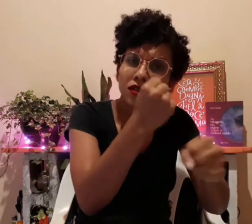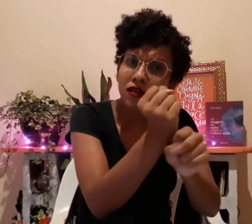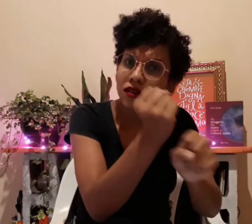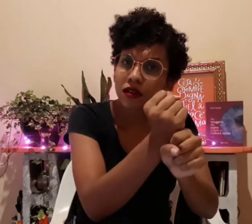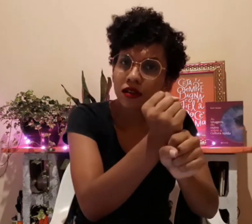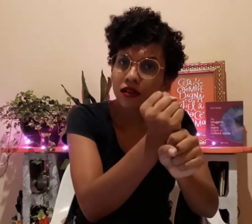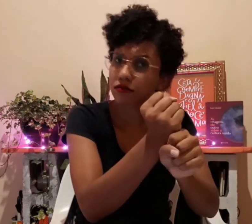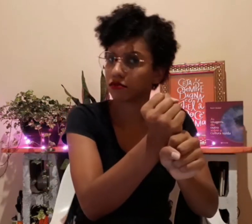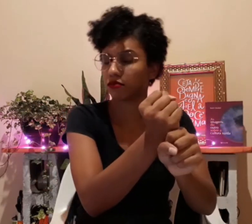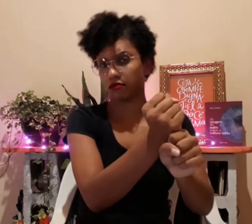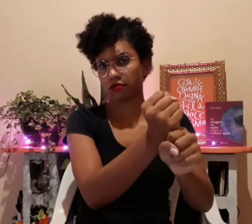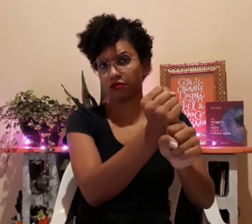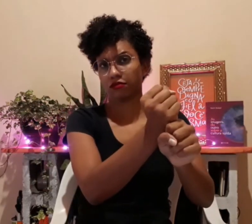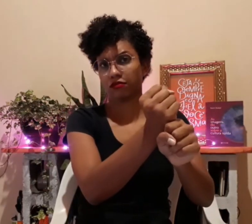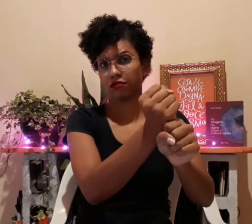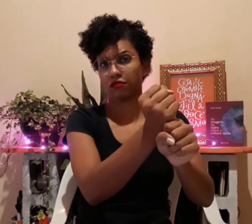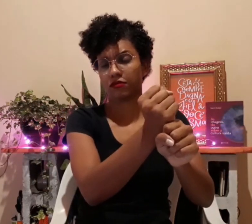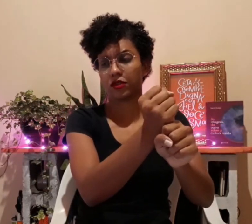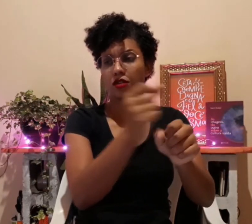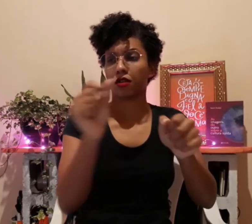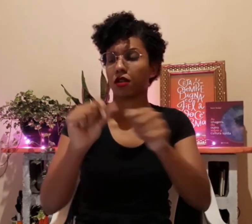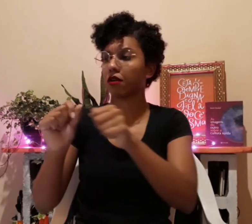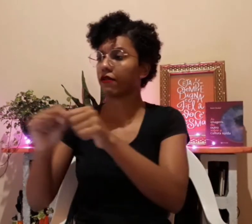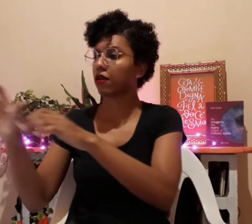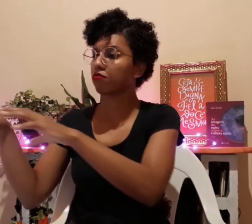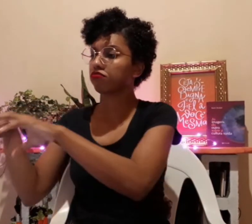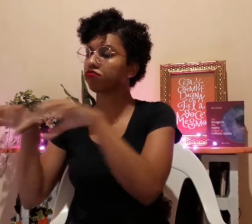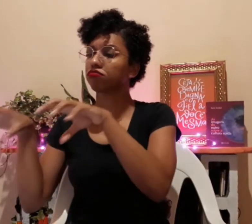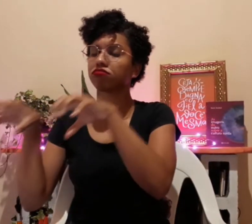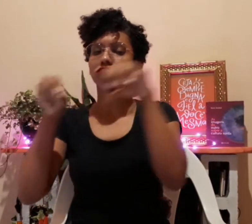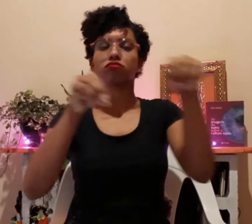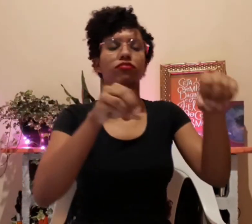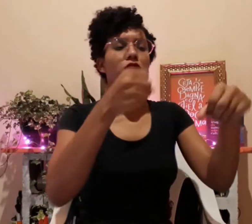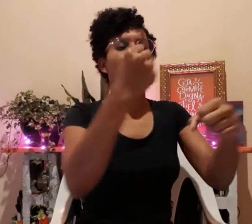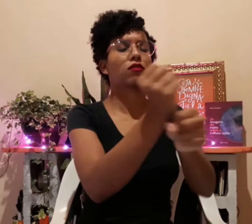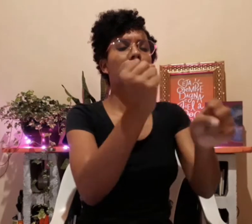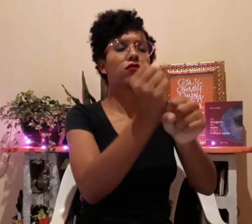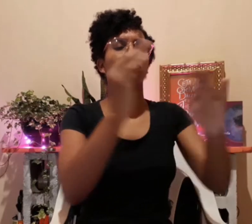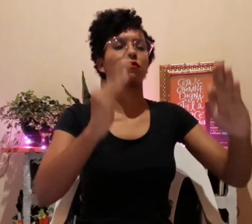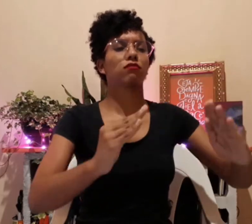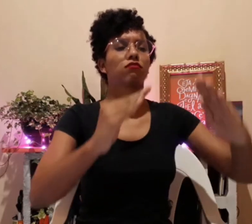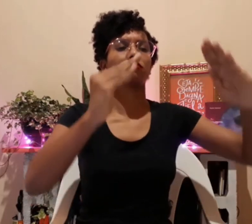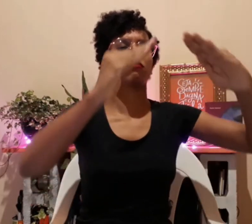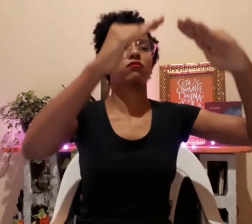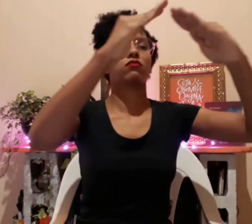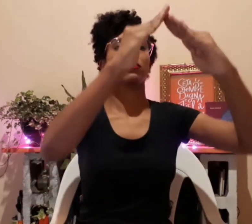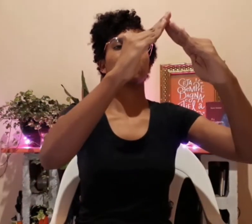Tá ok, isso aí tá legal. Você vai pegar o material, constrói lá no meio da areia.